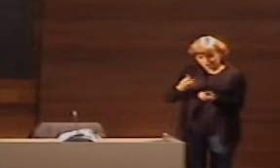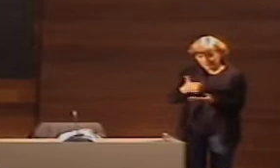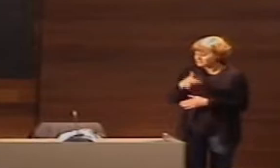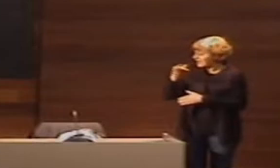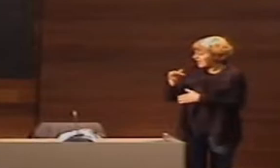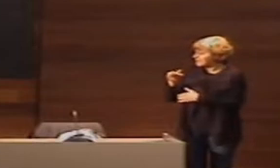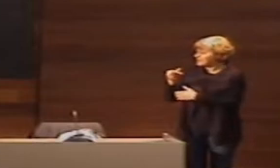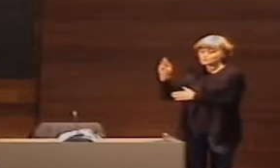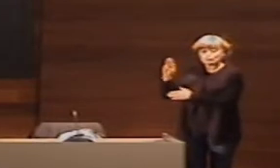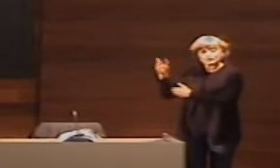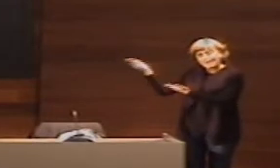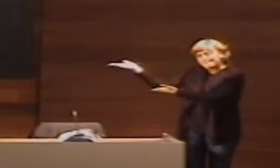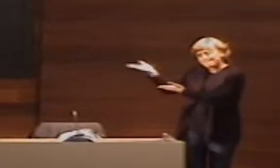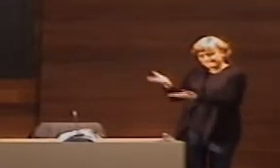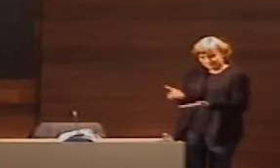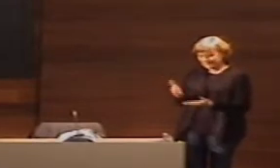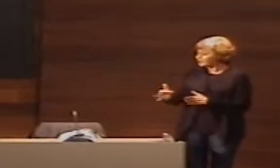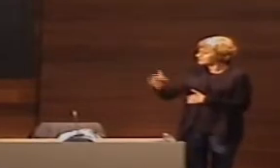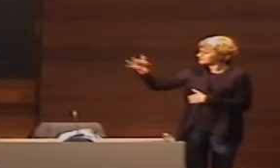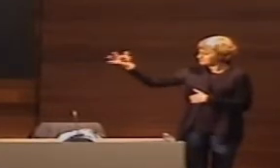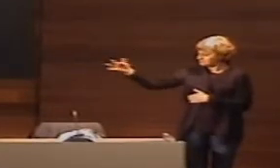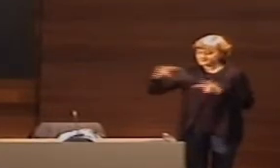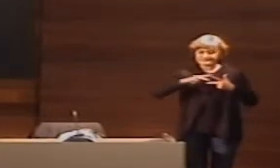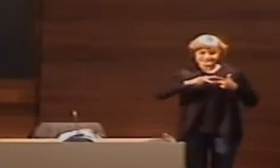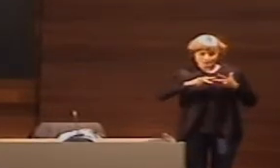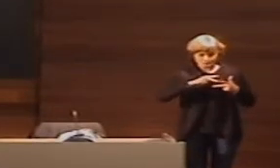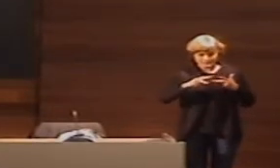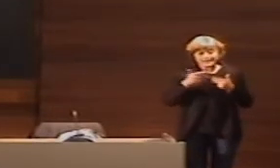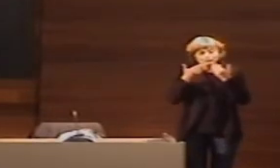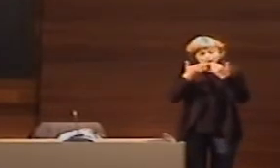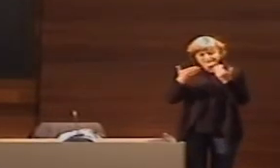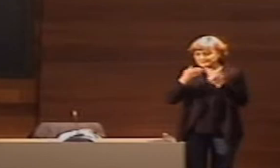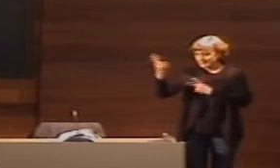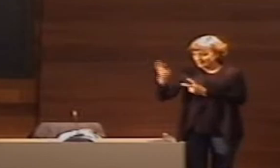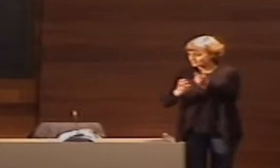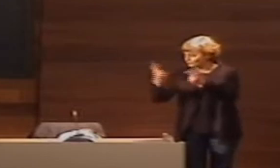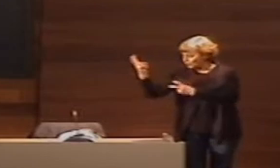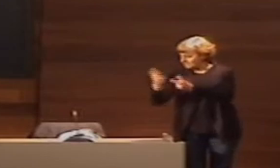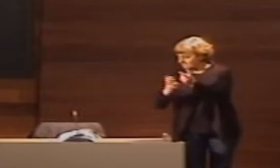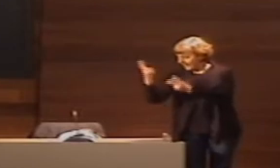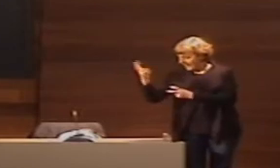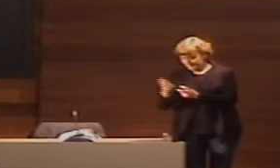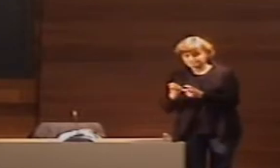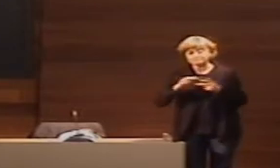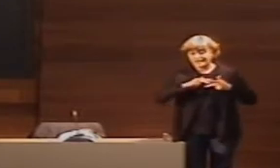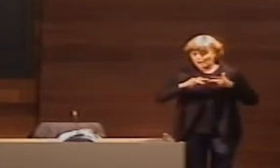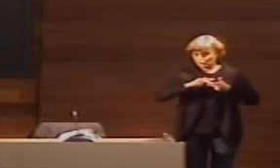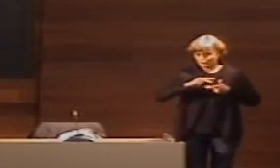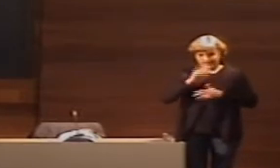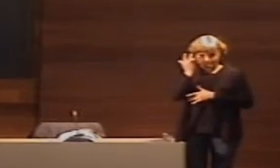Ignasi. Eskerrik asko, Alfonso, eskerrik asko zuei noski etortzeagatik. Dakizutenez, gaur hondakinak da ikutuko